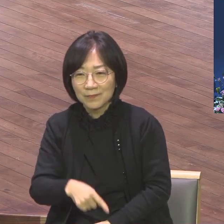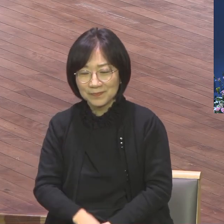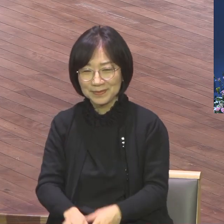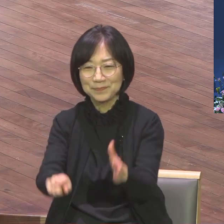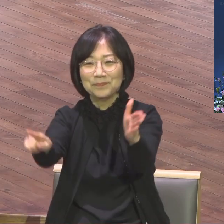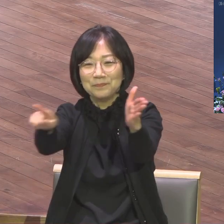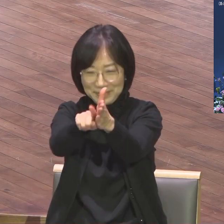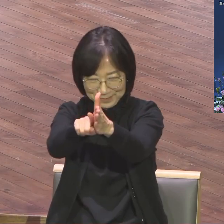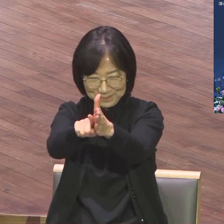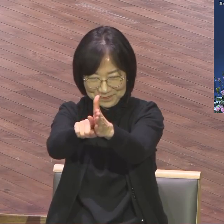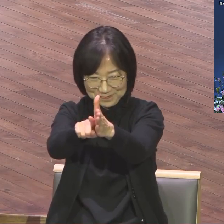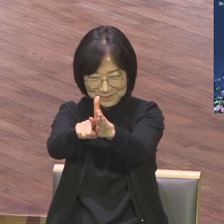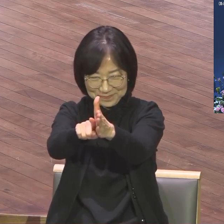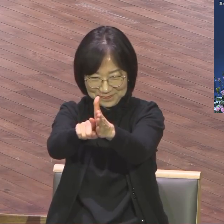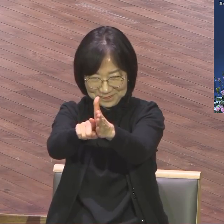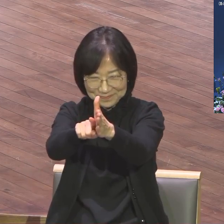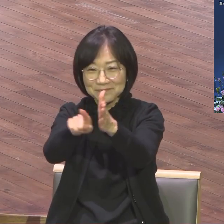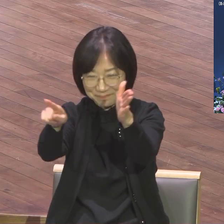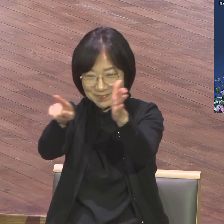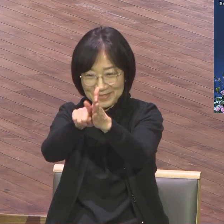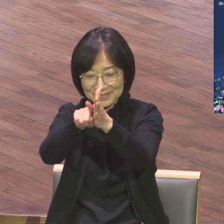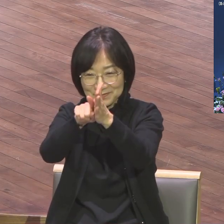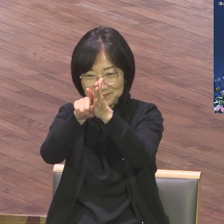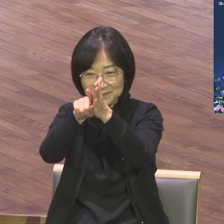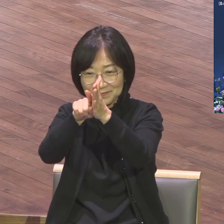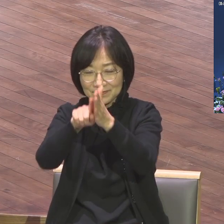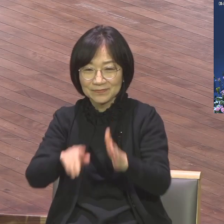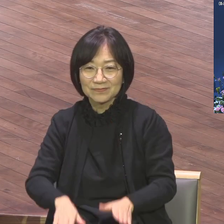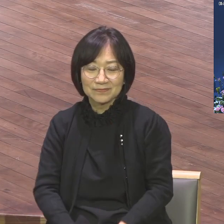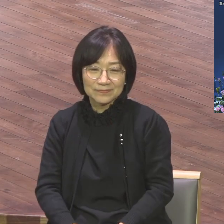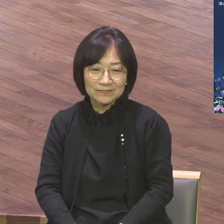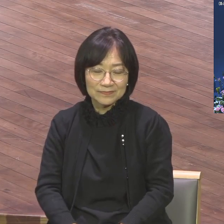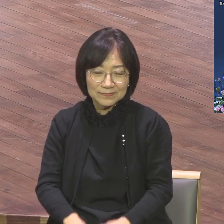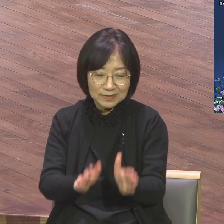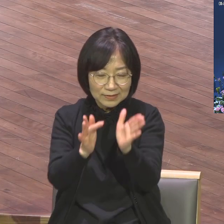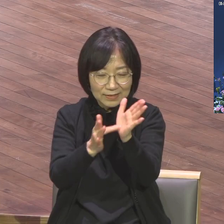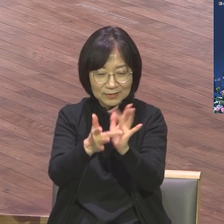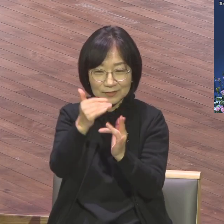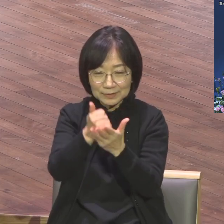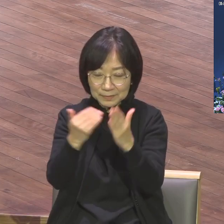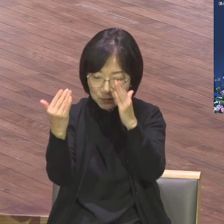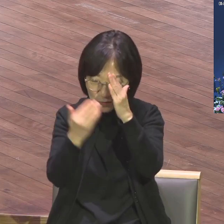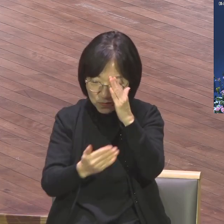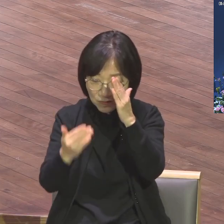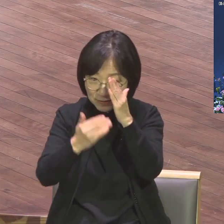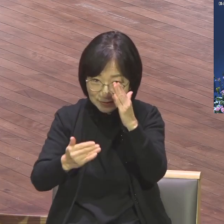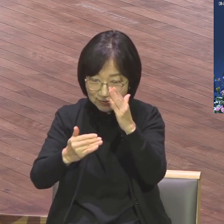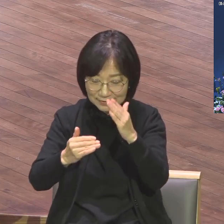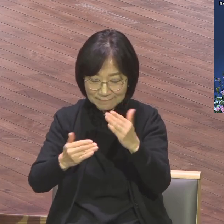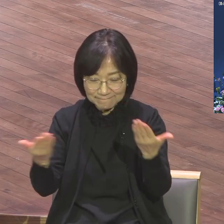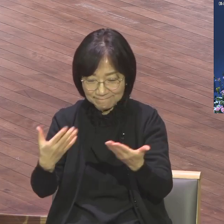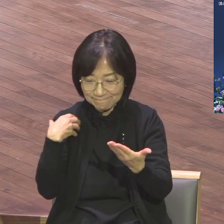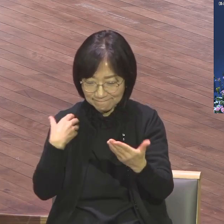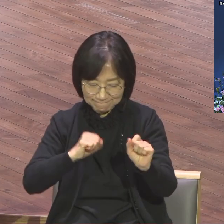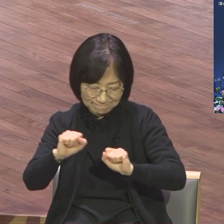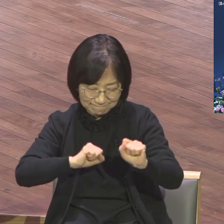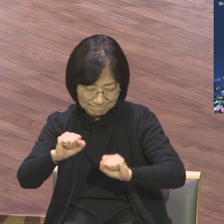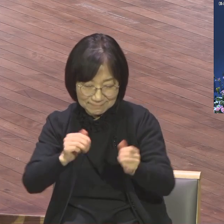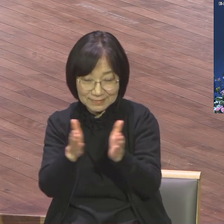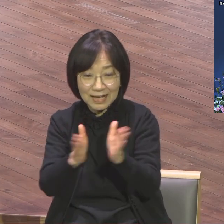바로 믿음이에요. 믿음. 예수님께서 공생 사역을 하시면서